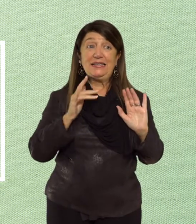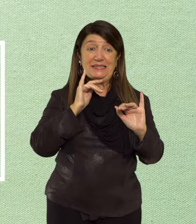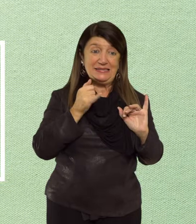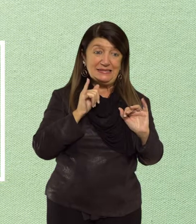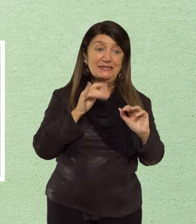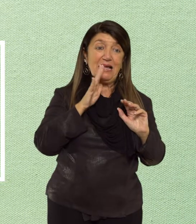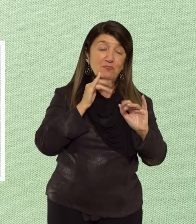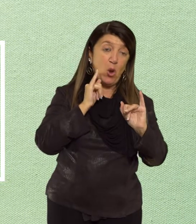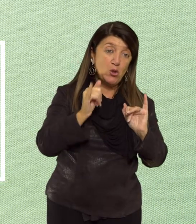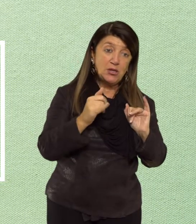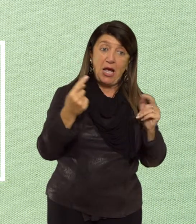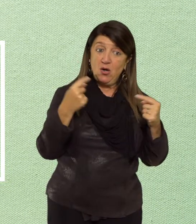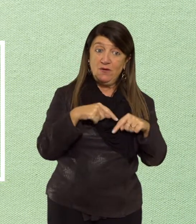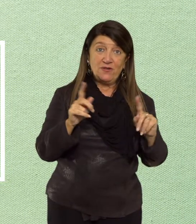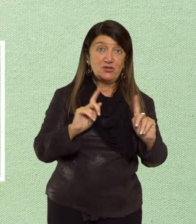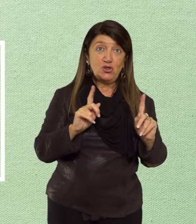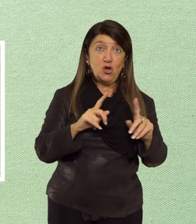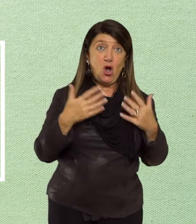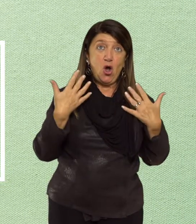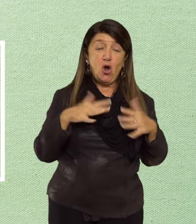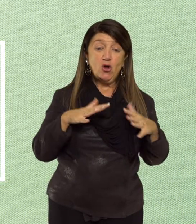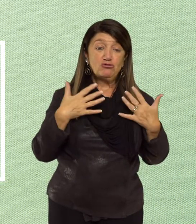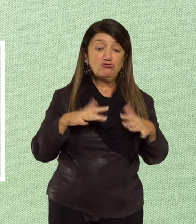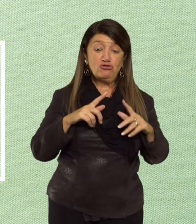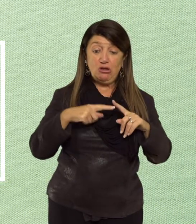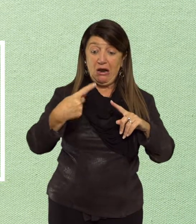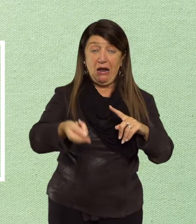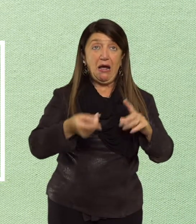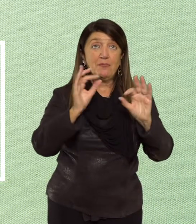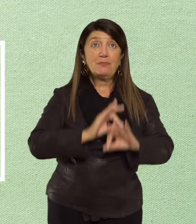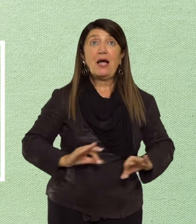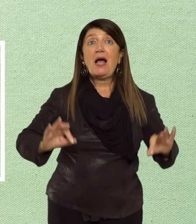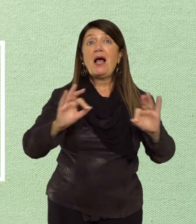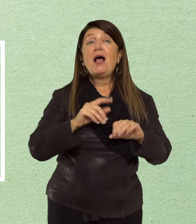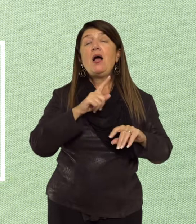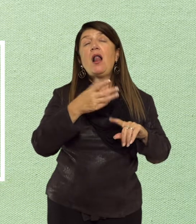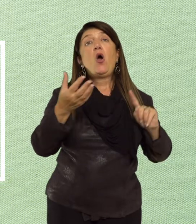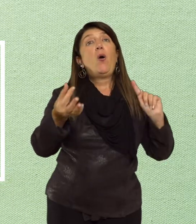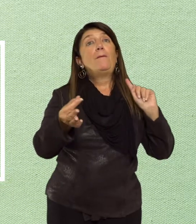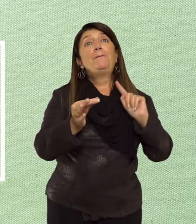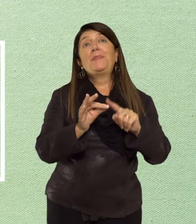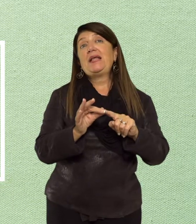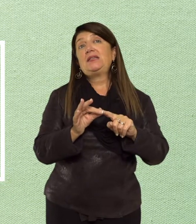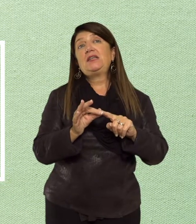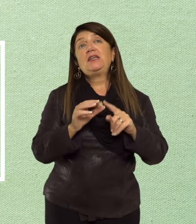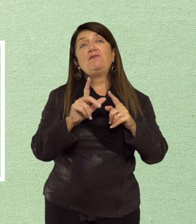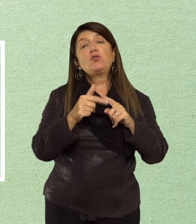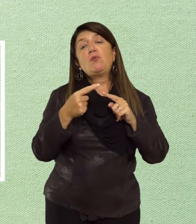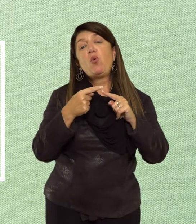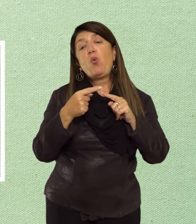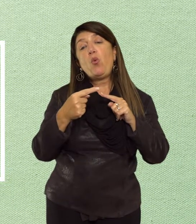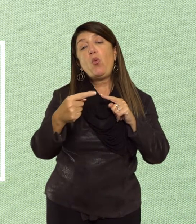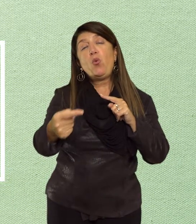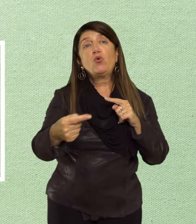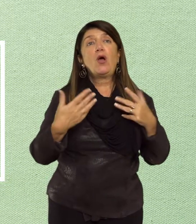distanti, ma in realtà questa stagione, la prossima, e poi siamo di nuovo in ballo. No, quello è un obiettivo sicuramente più a lungo termine. Adesso abbiamo